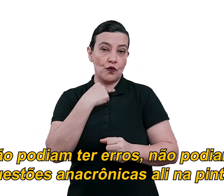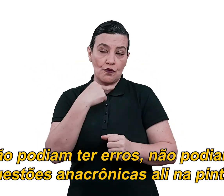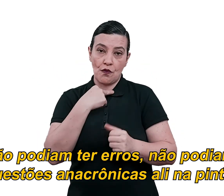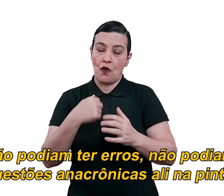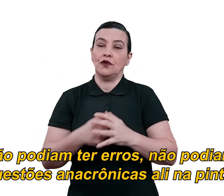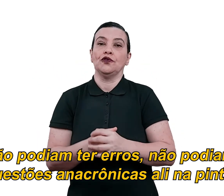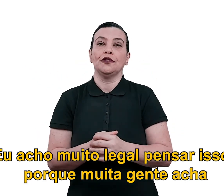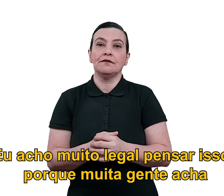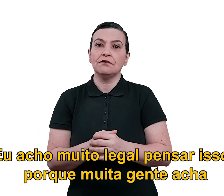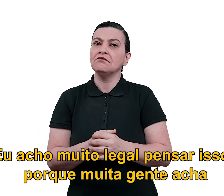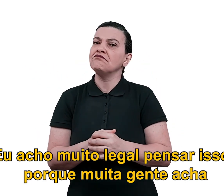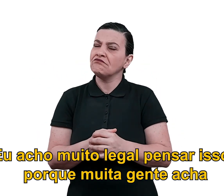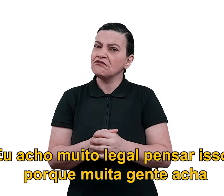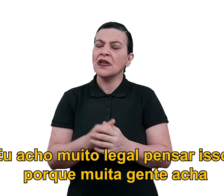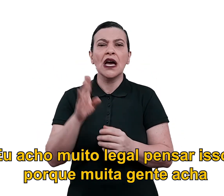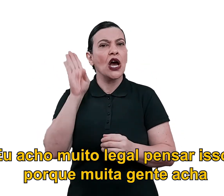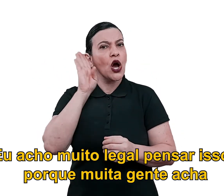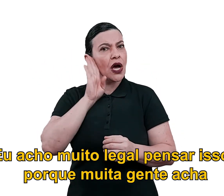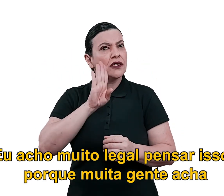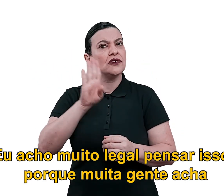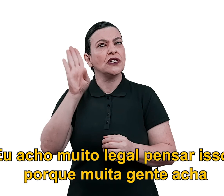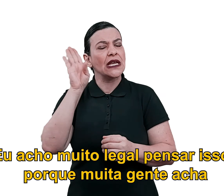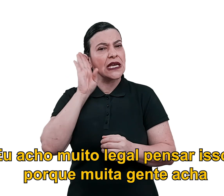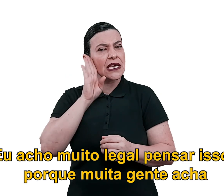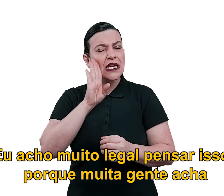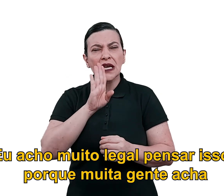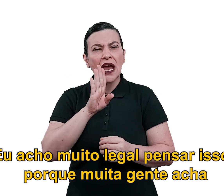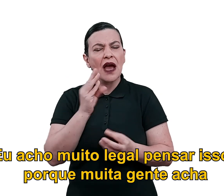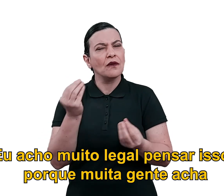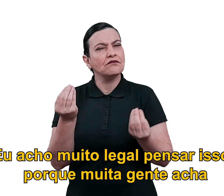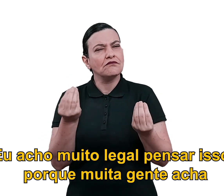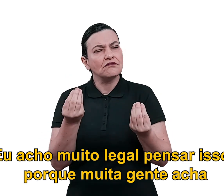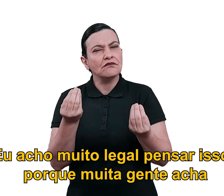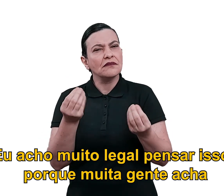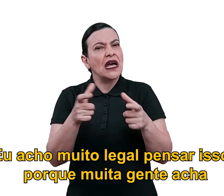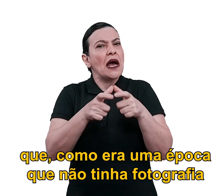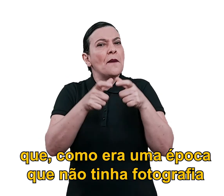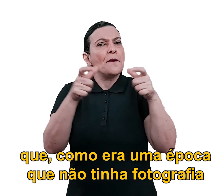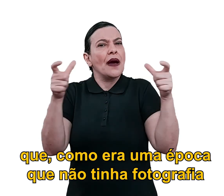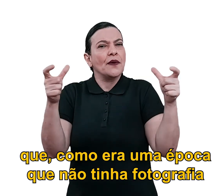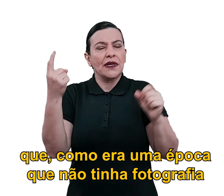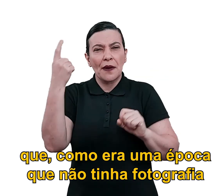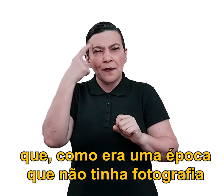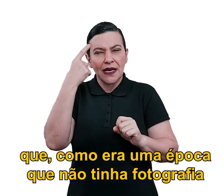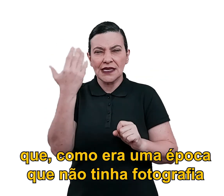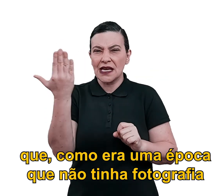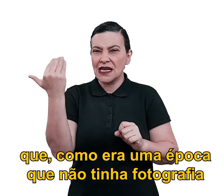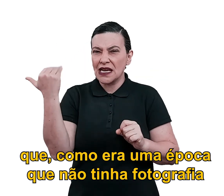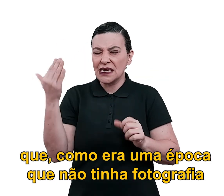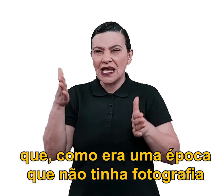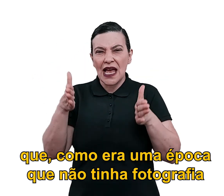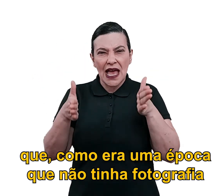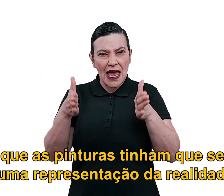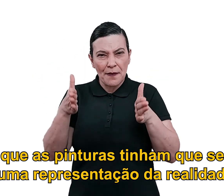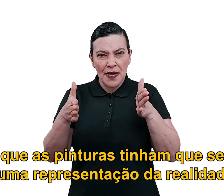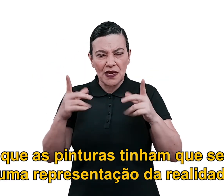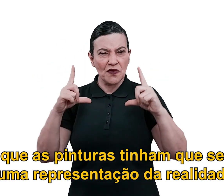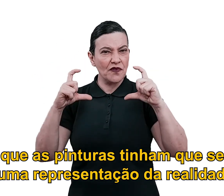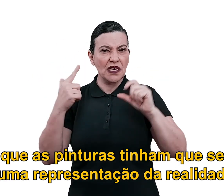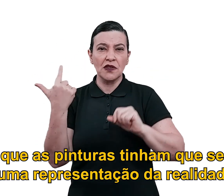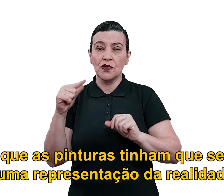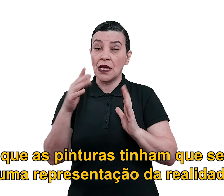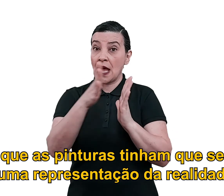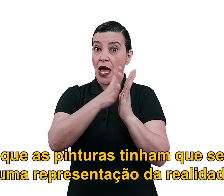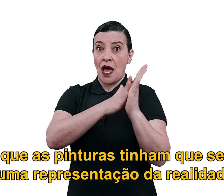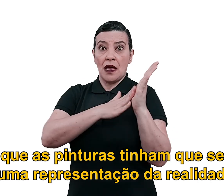na pintura, né? Eu acho muito legal pensar isso, porque muita gente acha que como era uma época que não tinha fotografia, que as